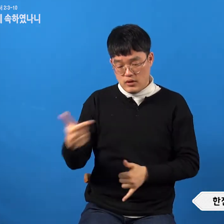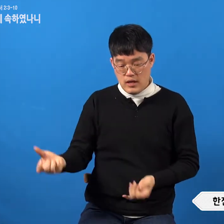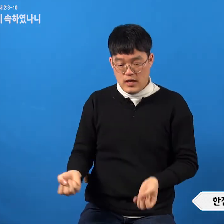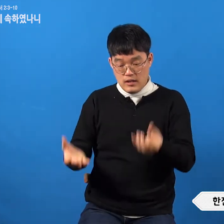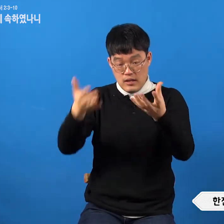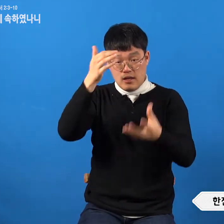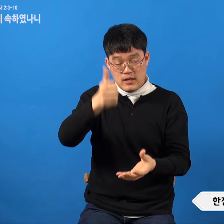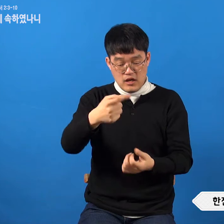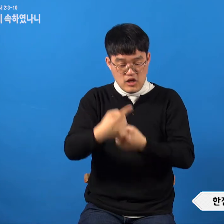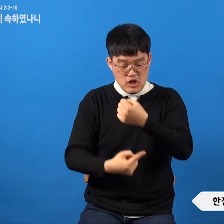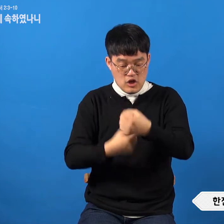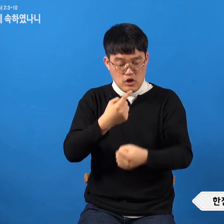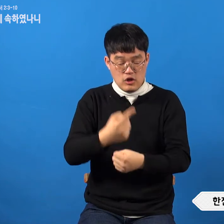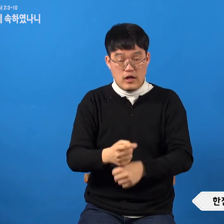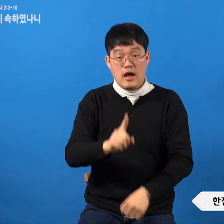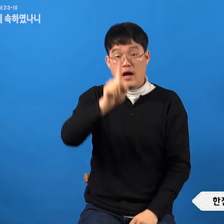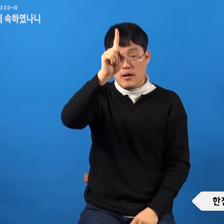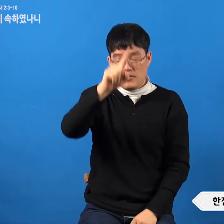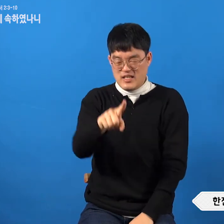한 번